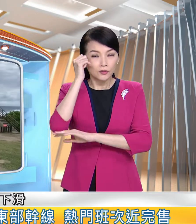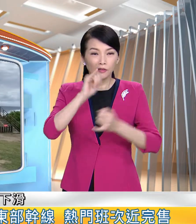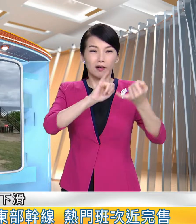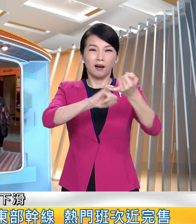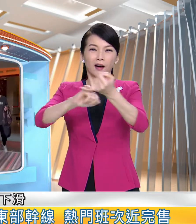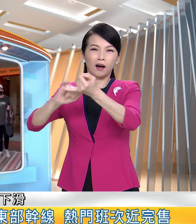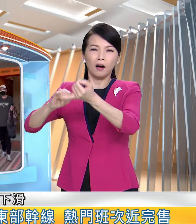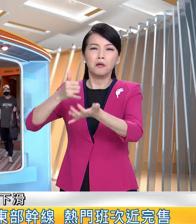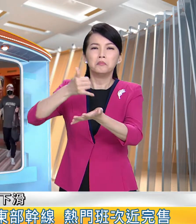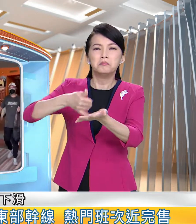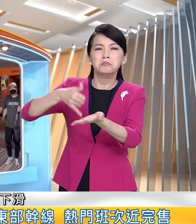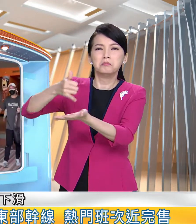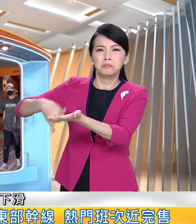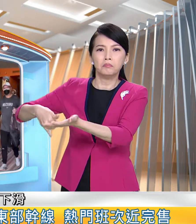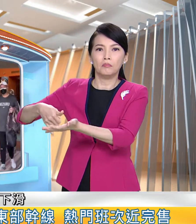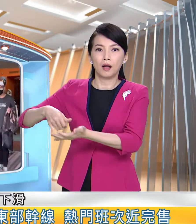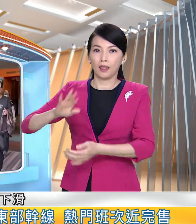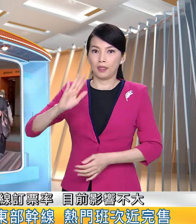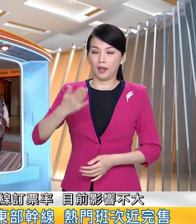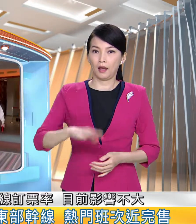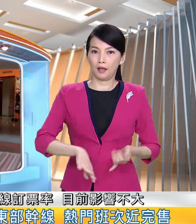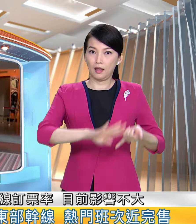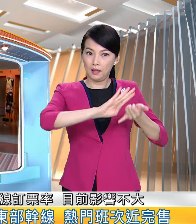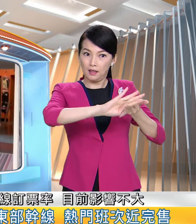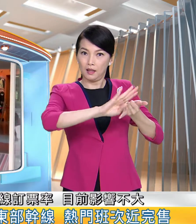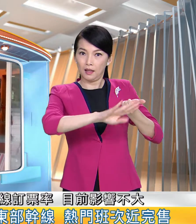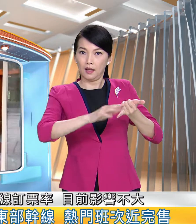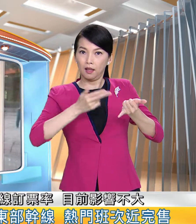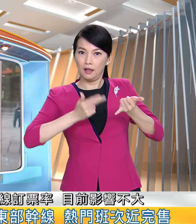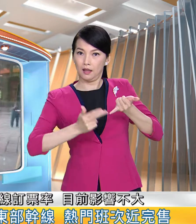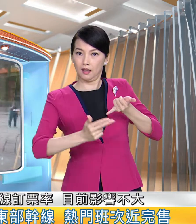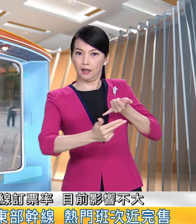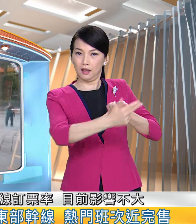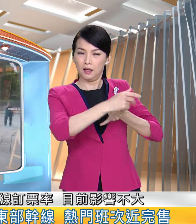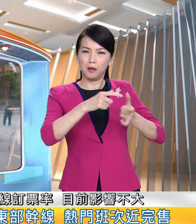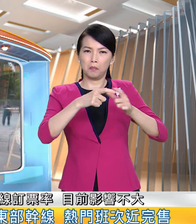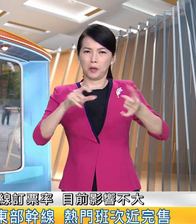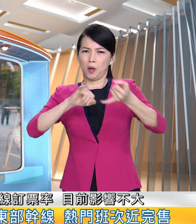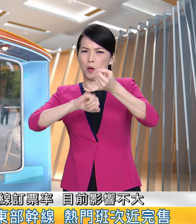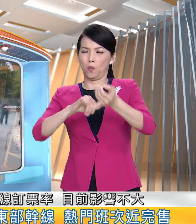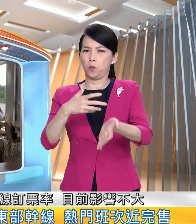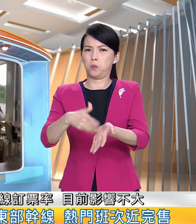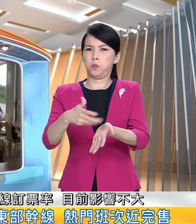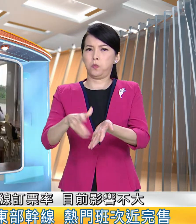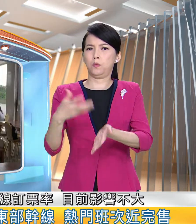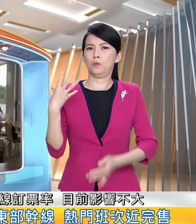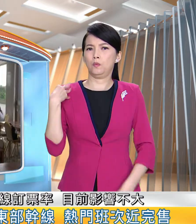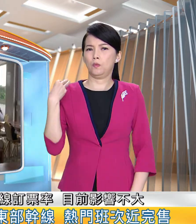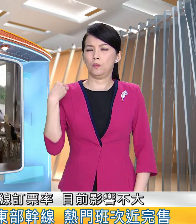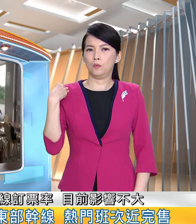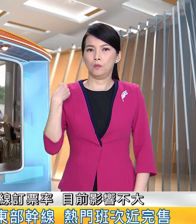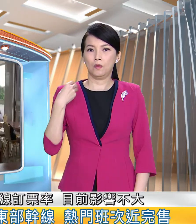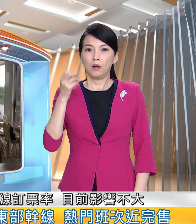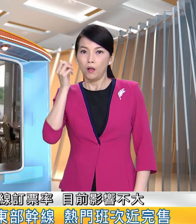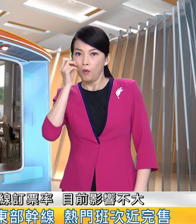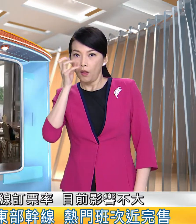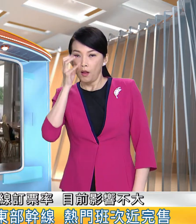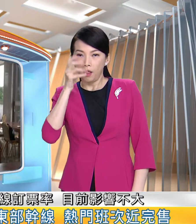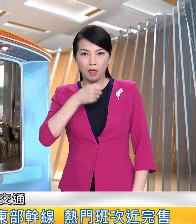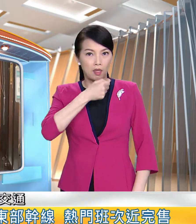滑。不过台铁东部干线的订票率目前影响不大。为了疏运花